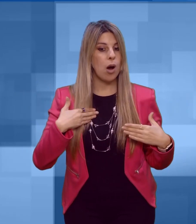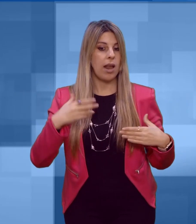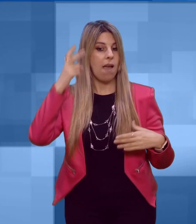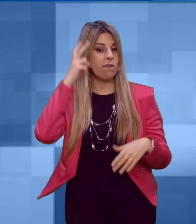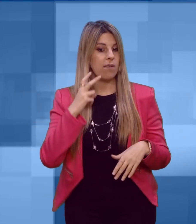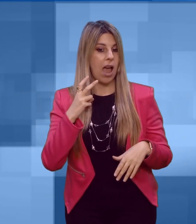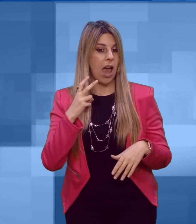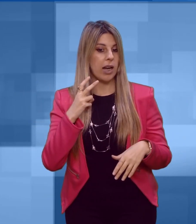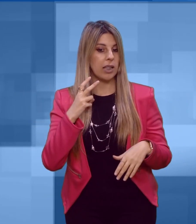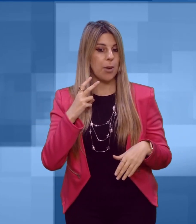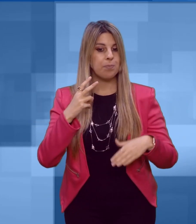fino alla zona industriale,